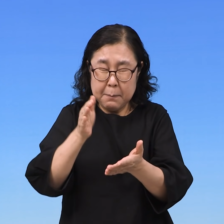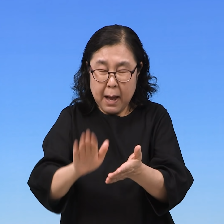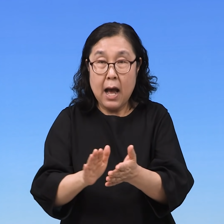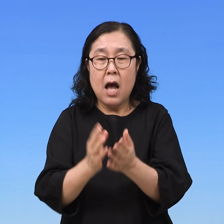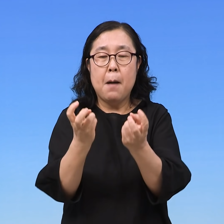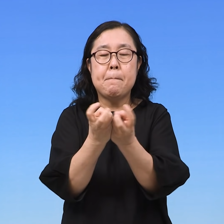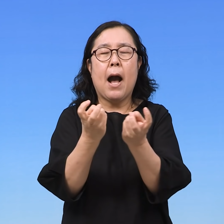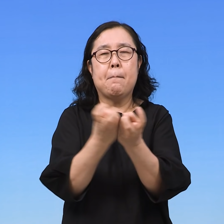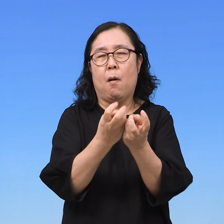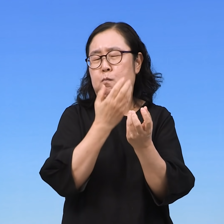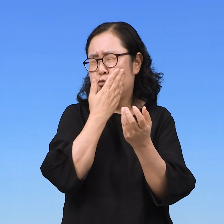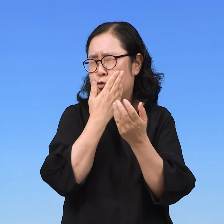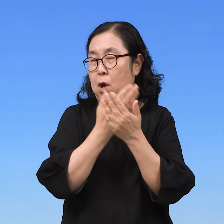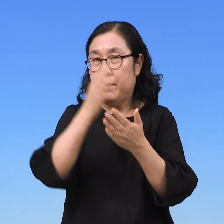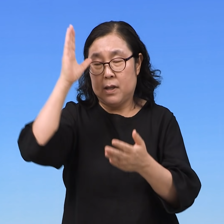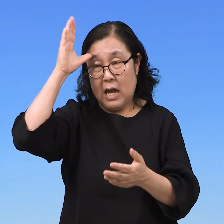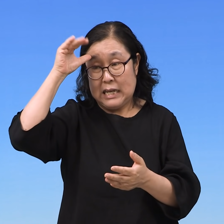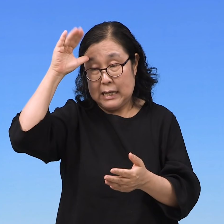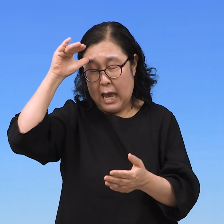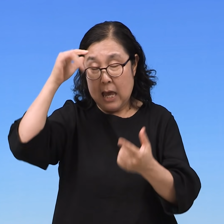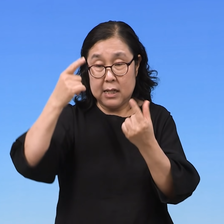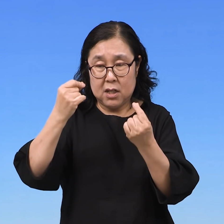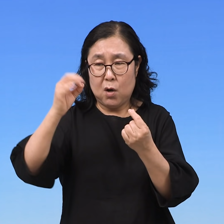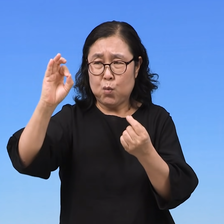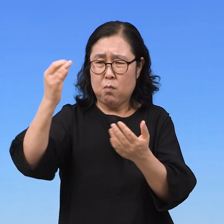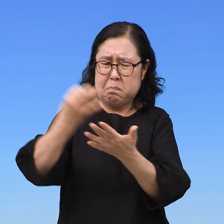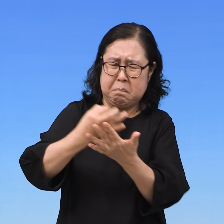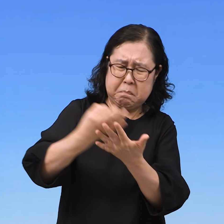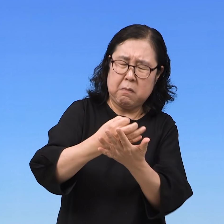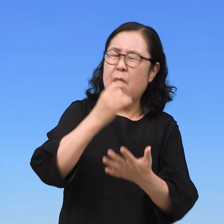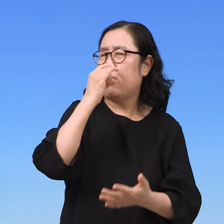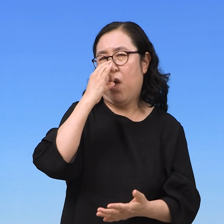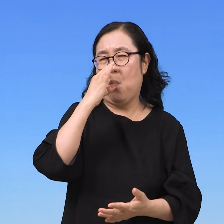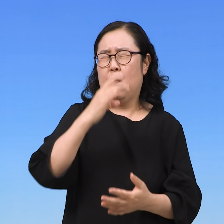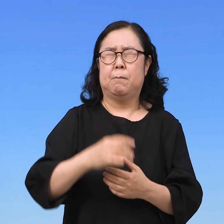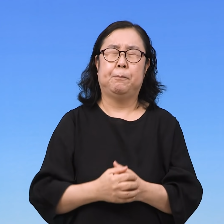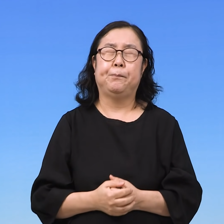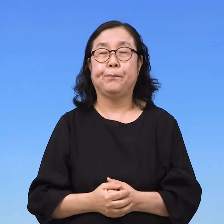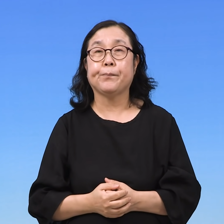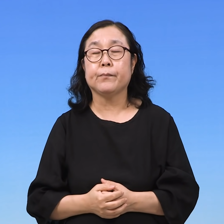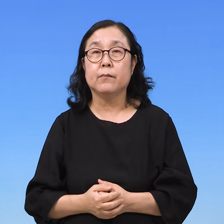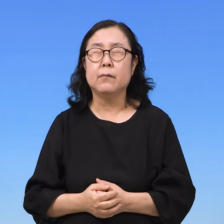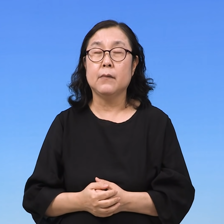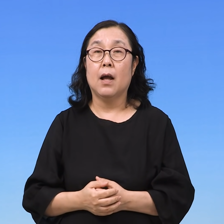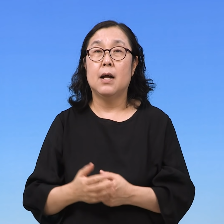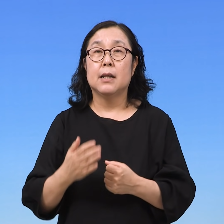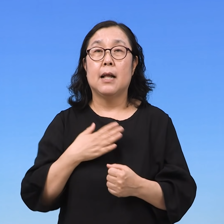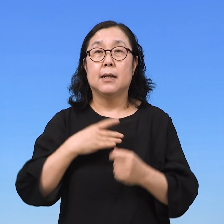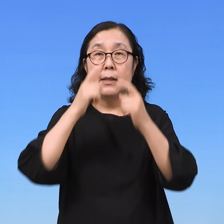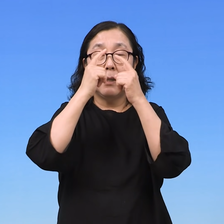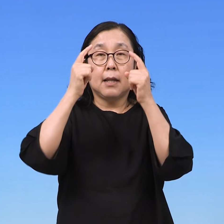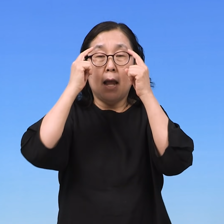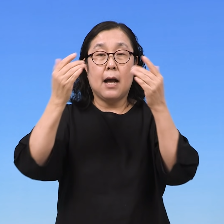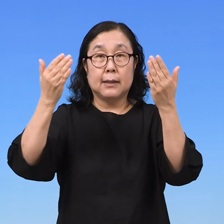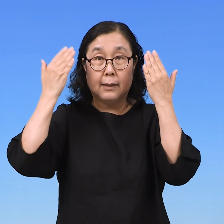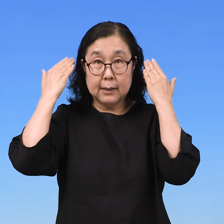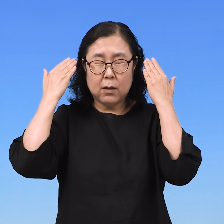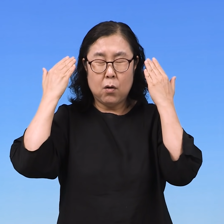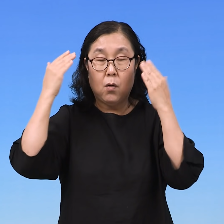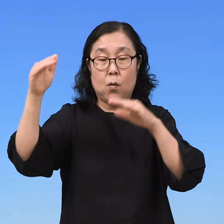왜? 하나님은 결과도 중요하게 생각하시지만 과정도 중요하게 생각하시거든요. 그래서 저는 대학교 다닐